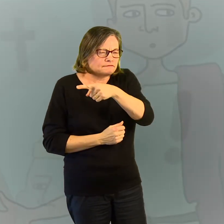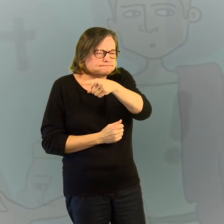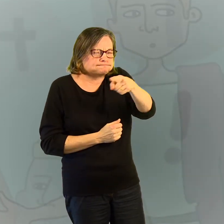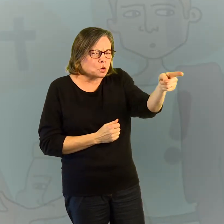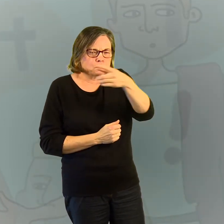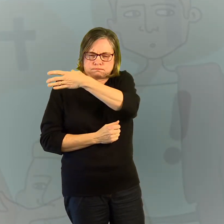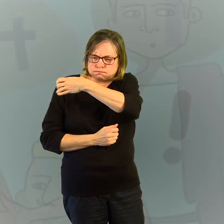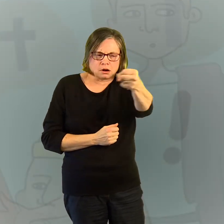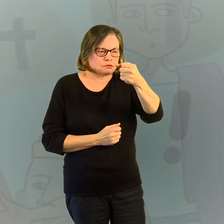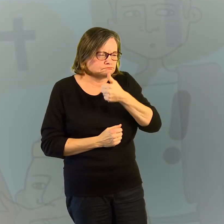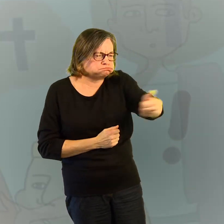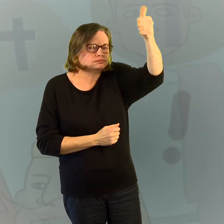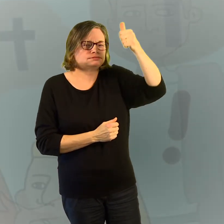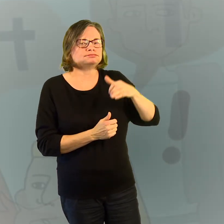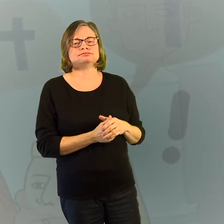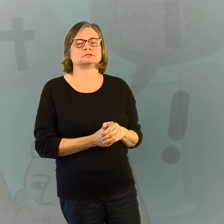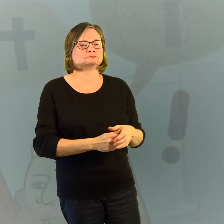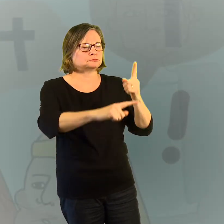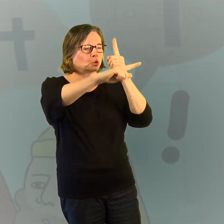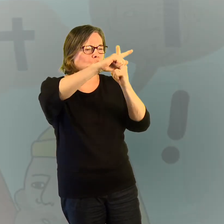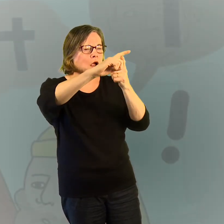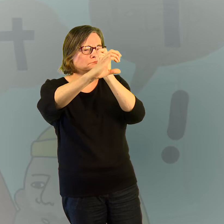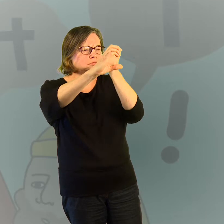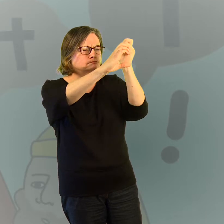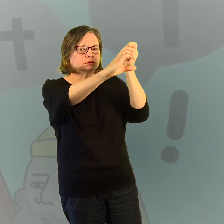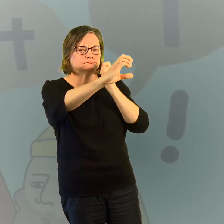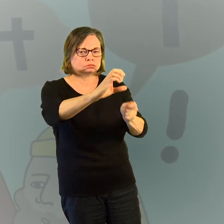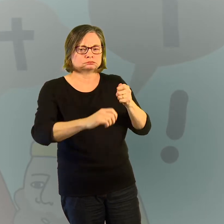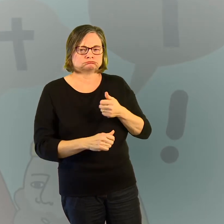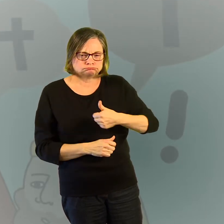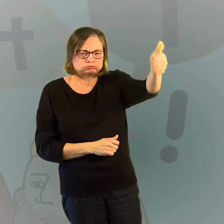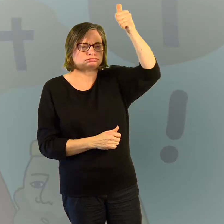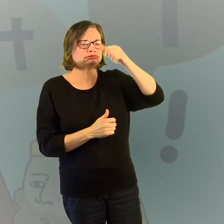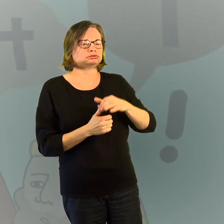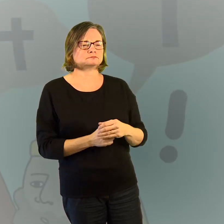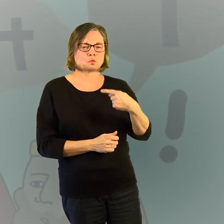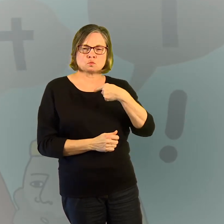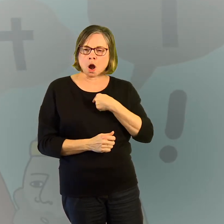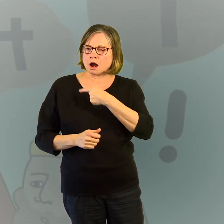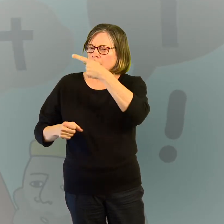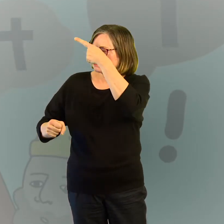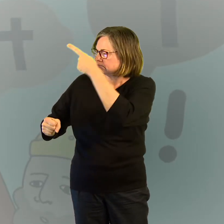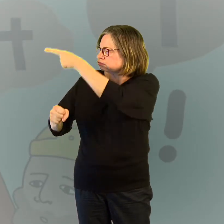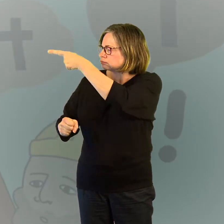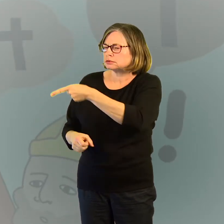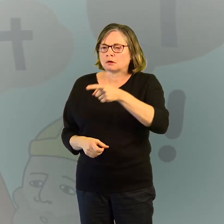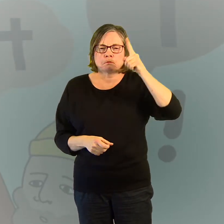Pilate leur dit « Prenez-le vous-même et clouez-le sur une croix. Moi, je ne trouve